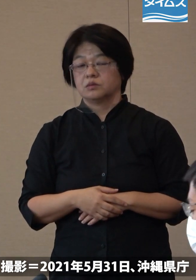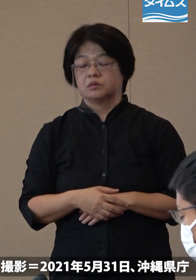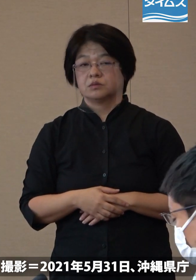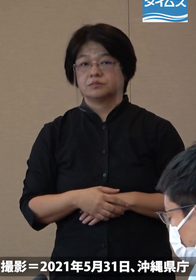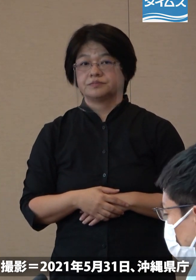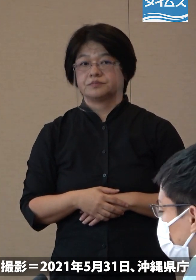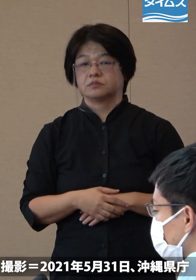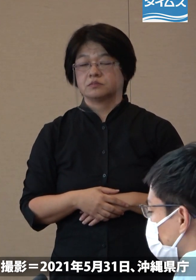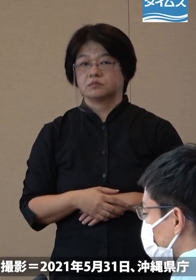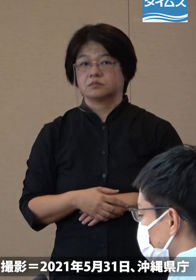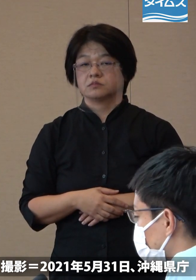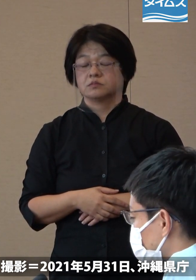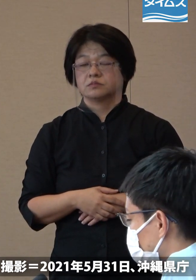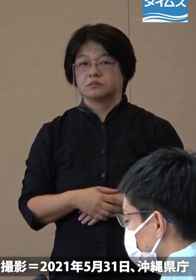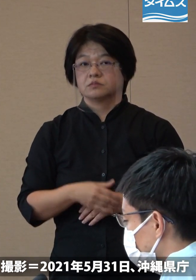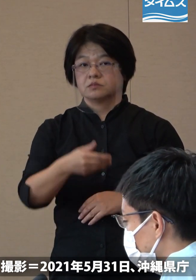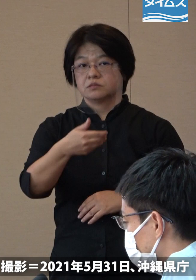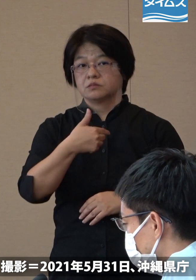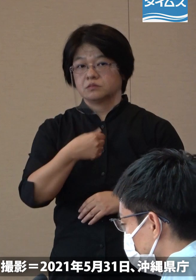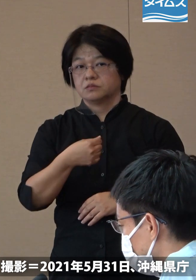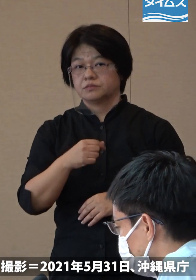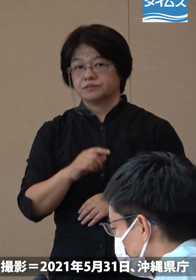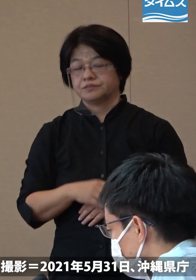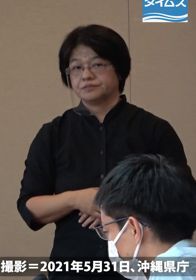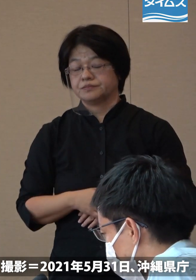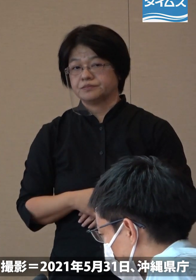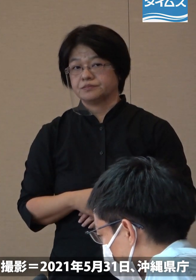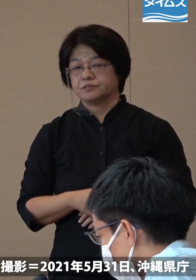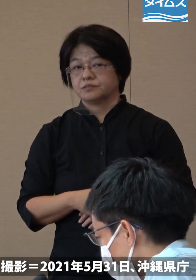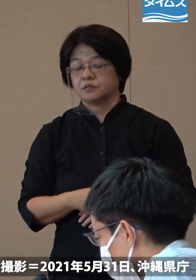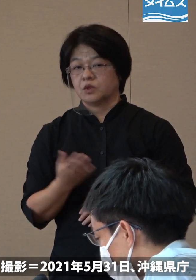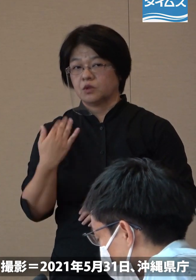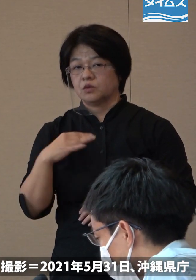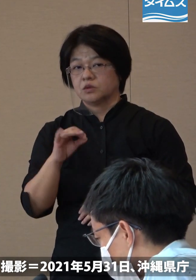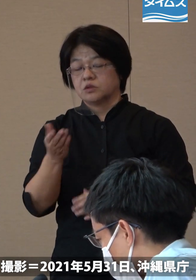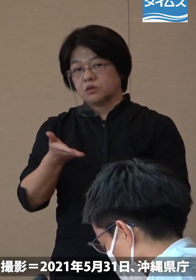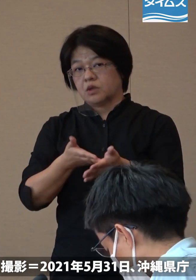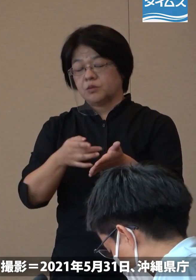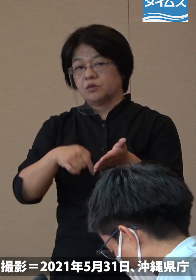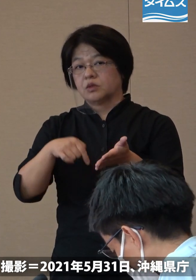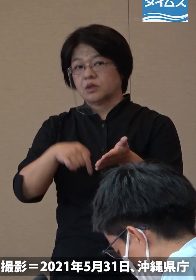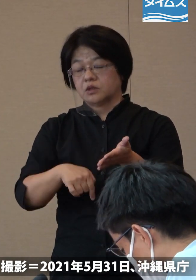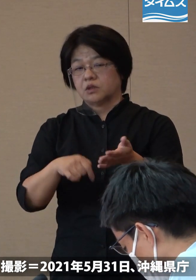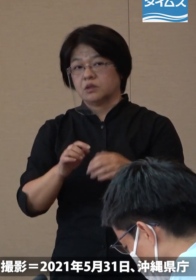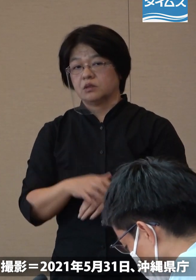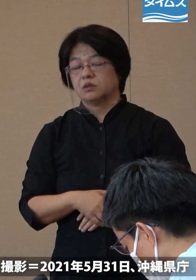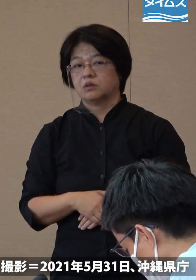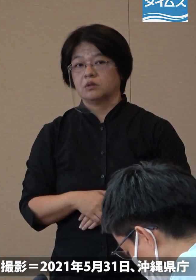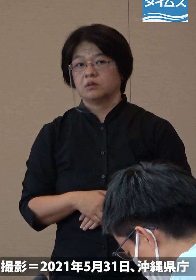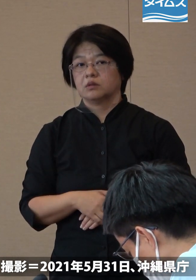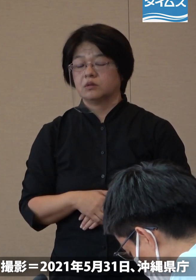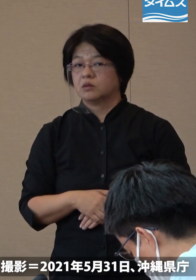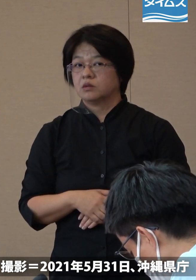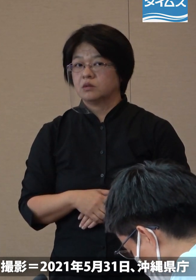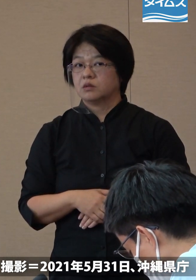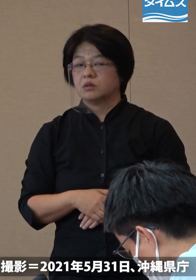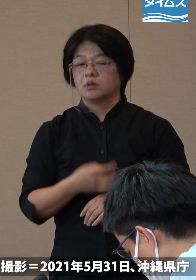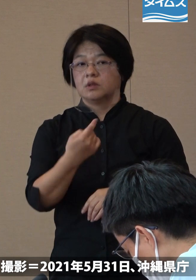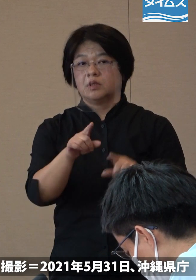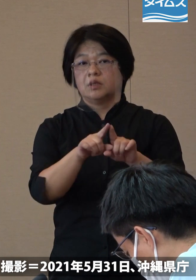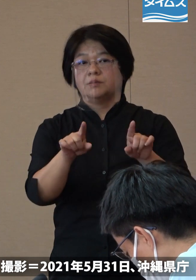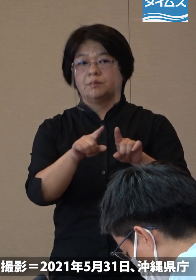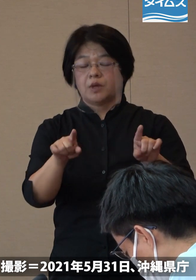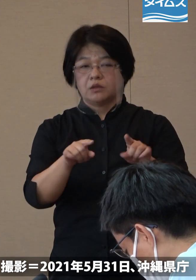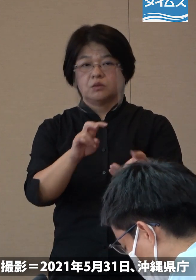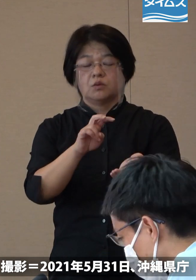経済新報の平田です。 はい、 何点かお伺いしたいんですけれども、先ほど記事の発表の中で、コロナの対応で一般病床に影